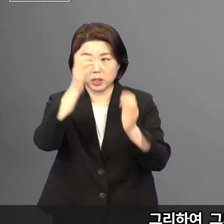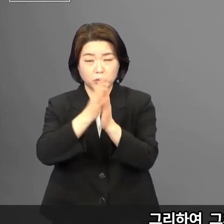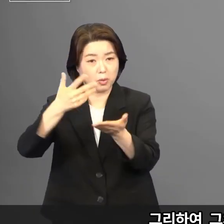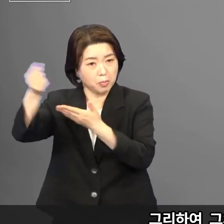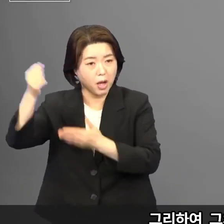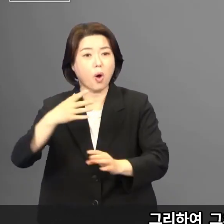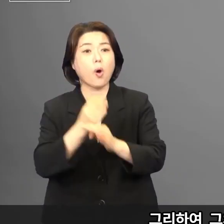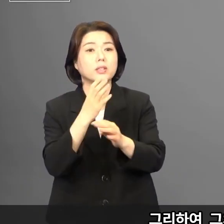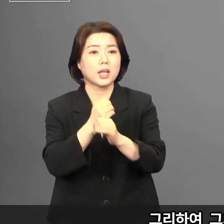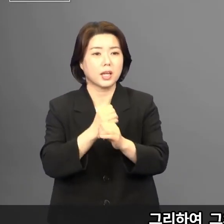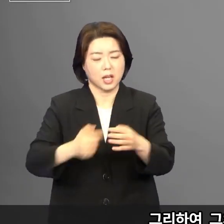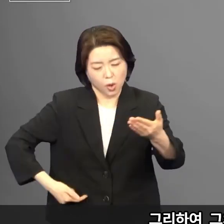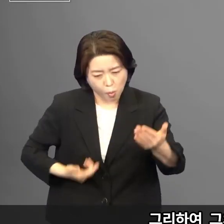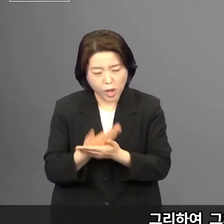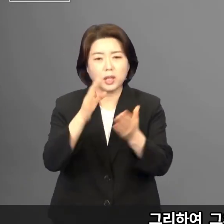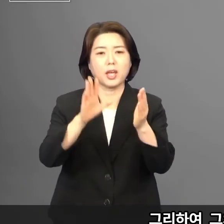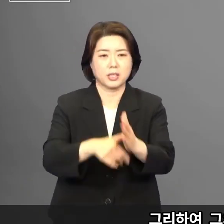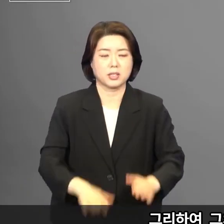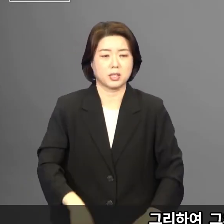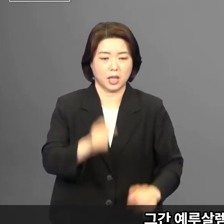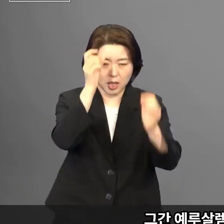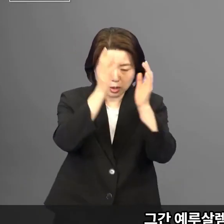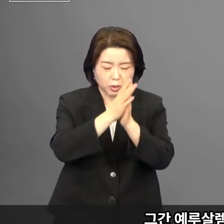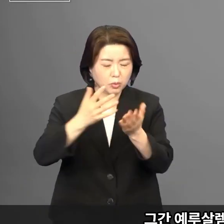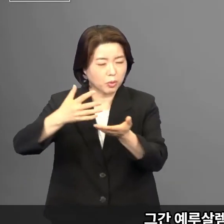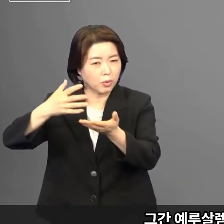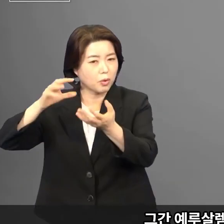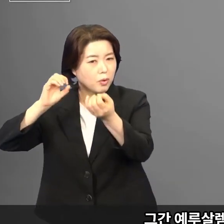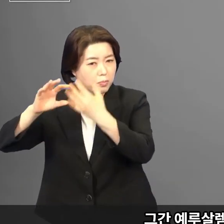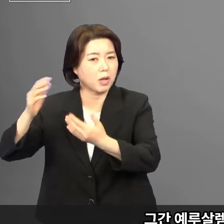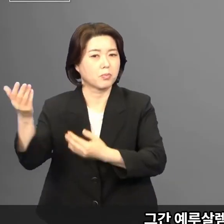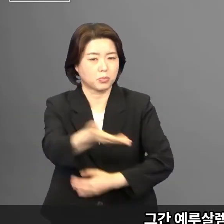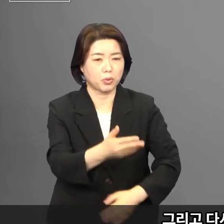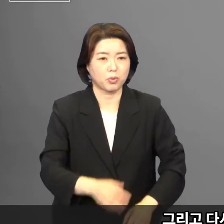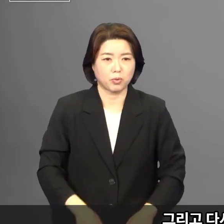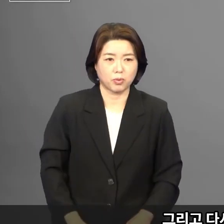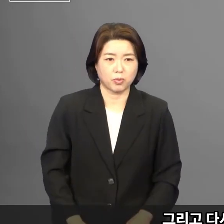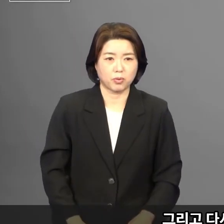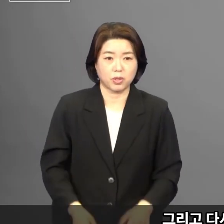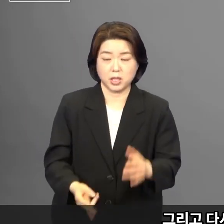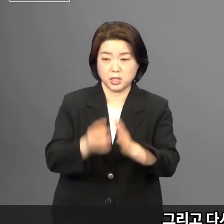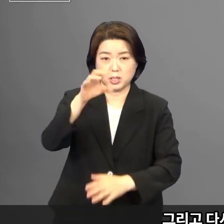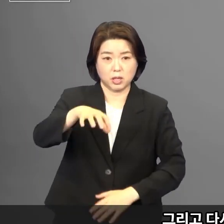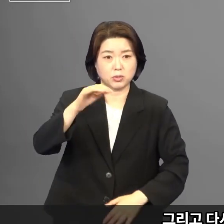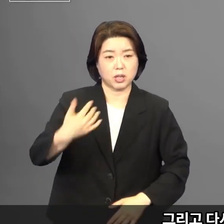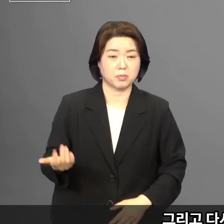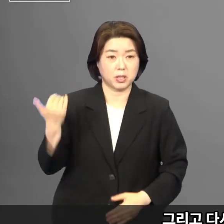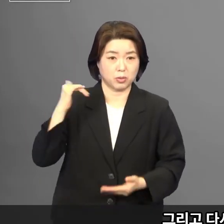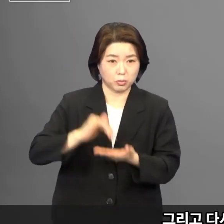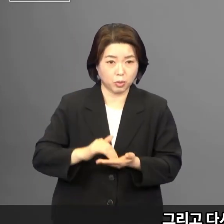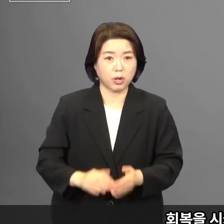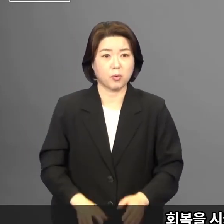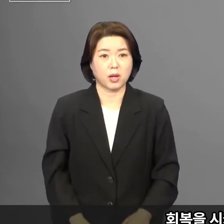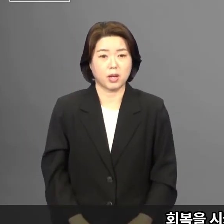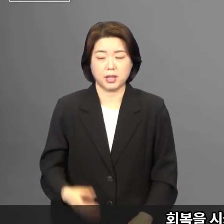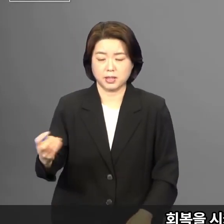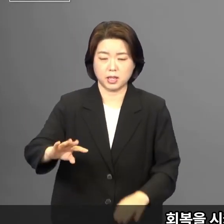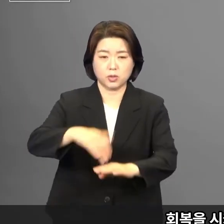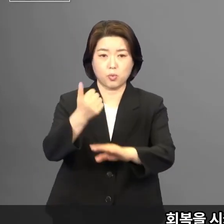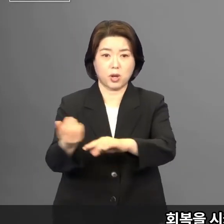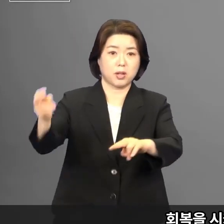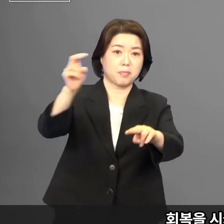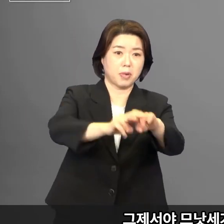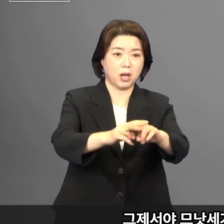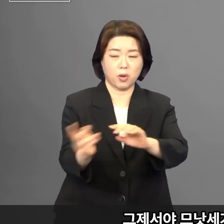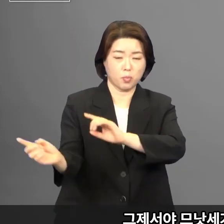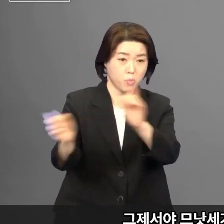그래요, 받으시며 그의 기도를 들으시사 그가 예루살렘에 다시 돌아옵니다. 그리고 다시 왕이 앉게 돼요. 회복을